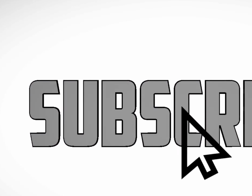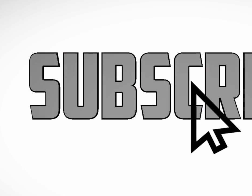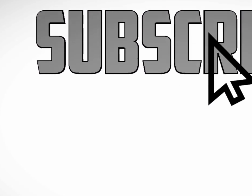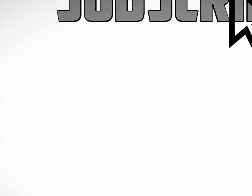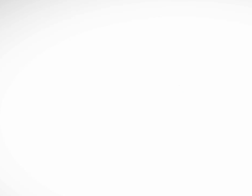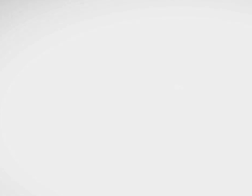o